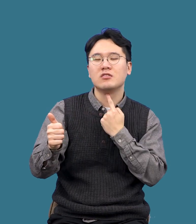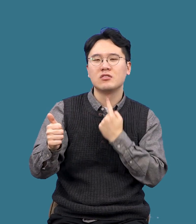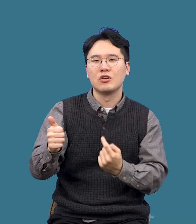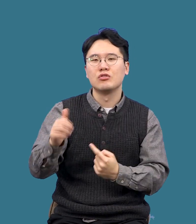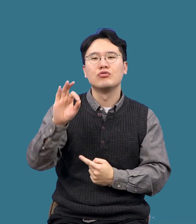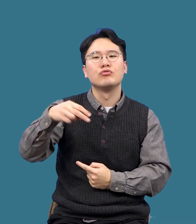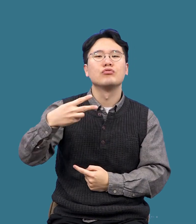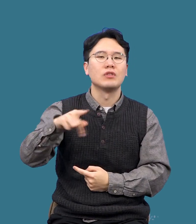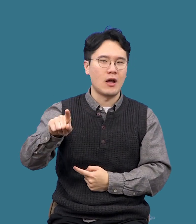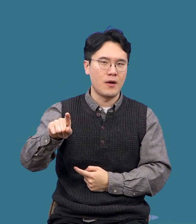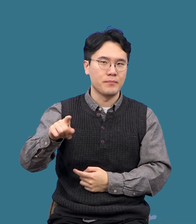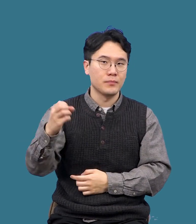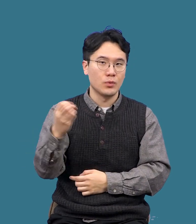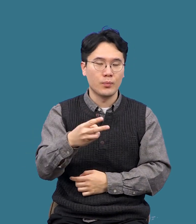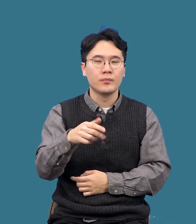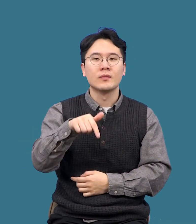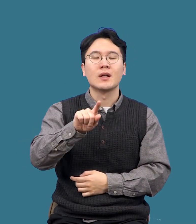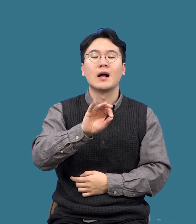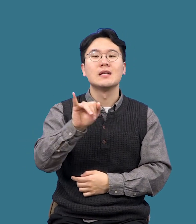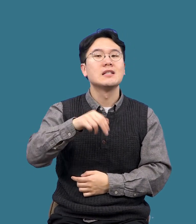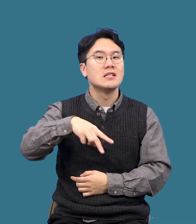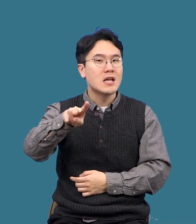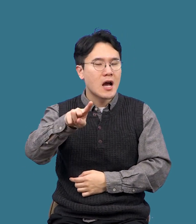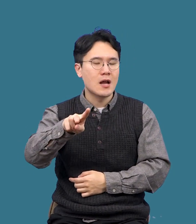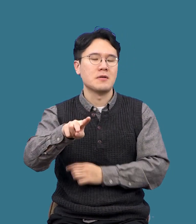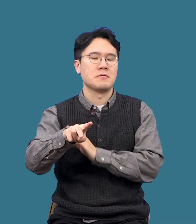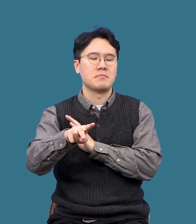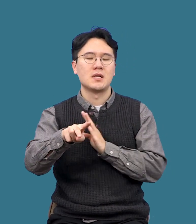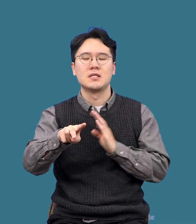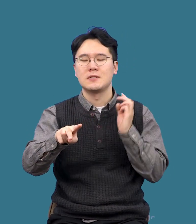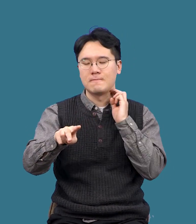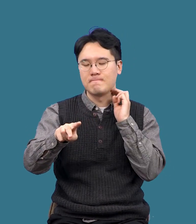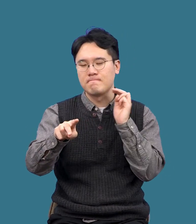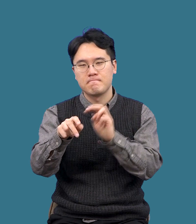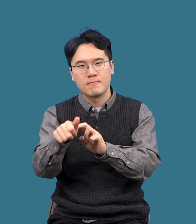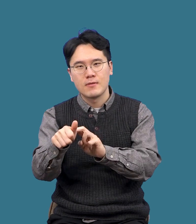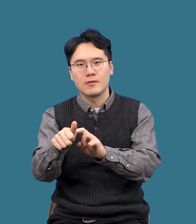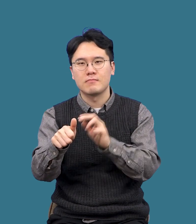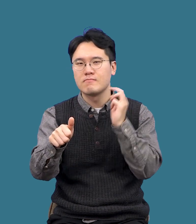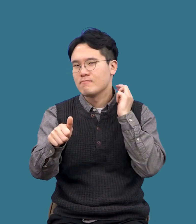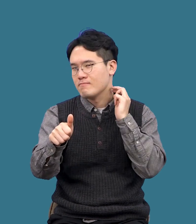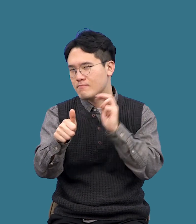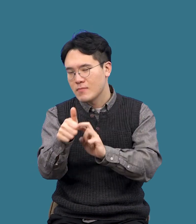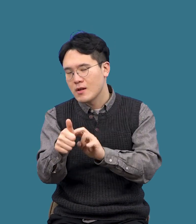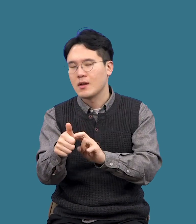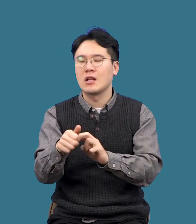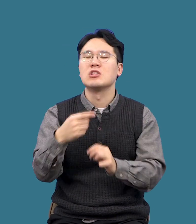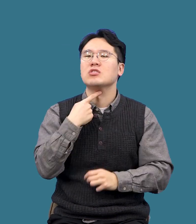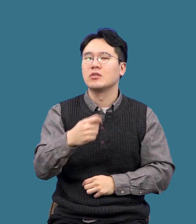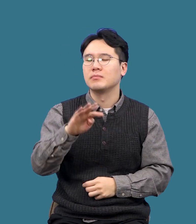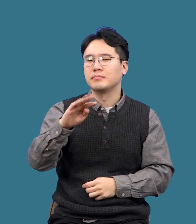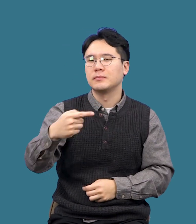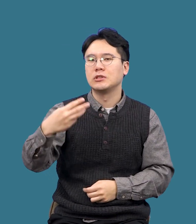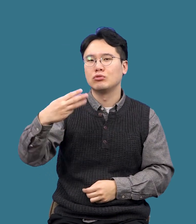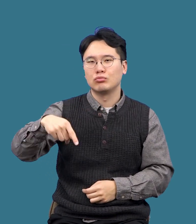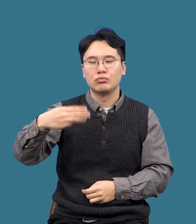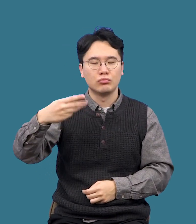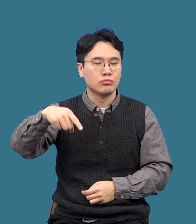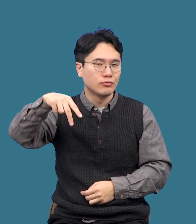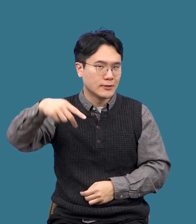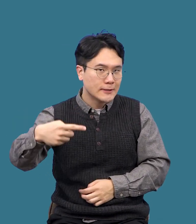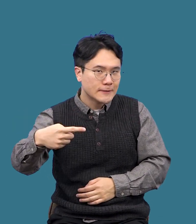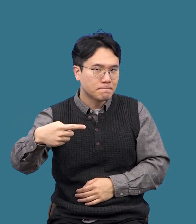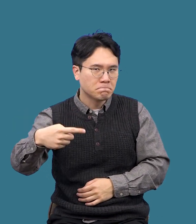그리고 가이사를 배신하고 암살했던 브루투스, 이러한 사람들이 그 지옥의